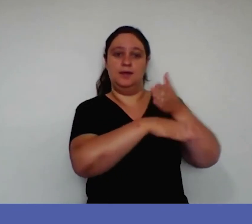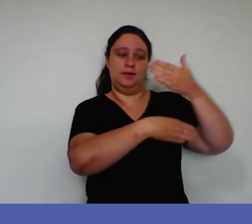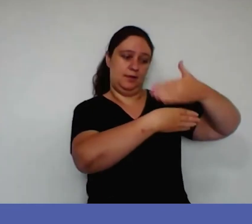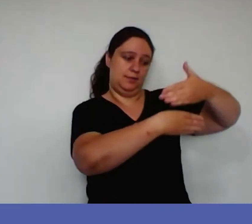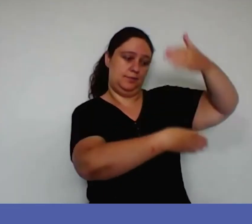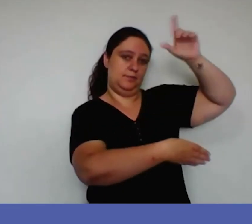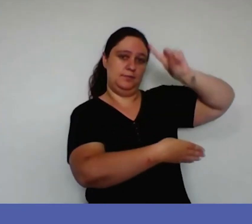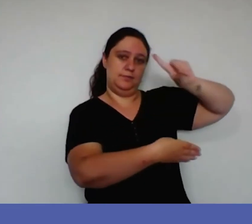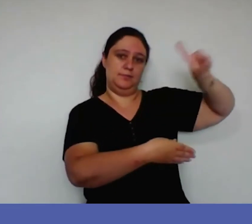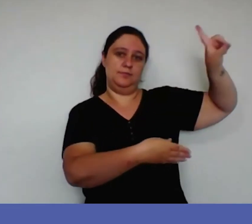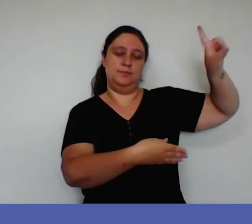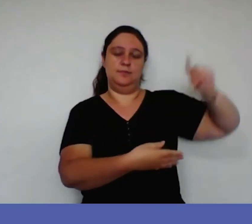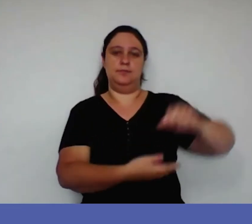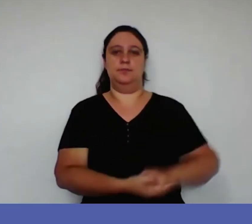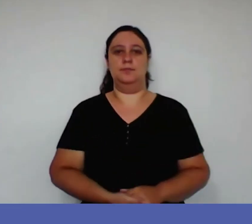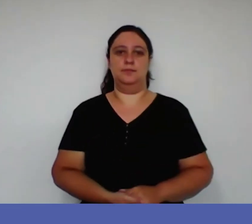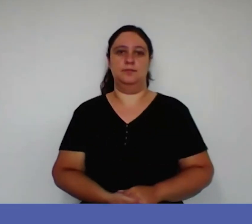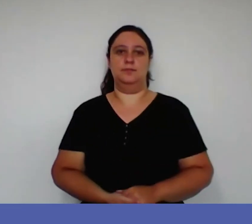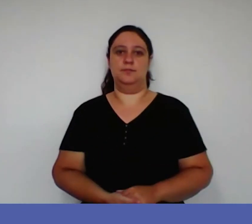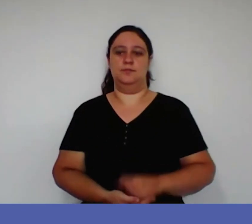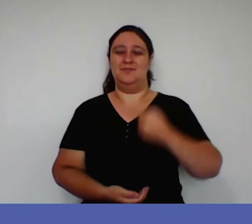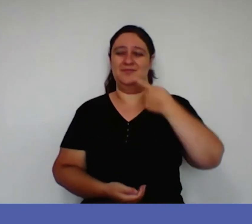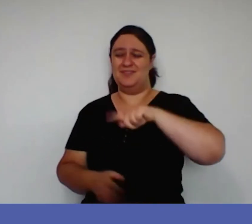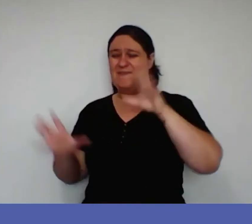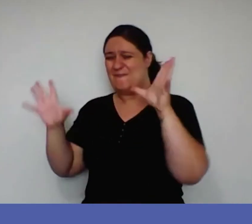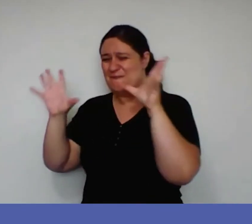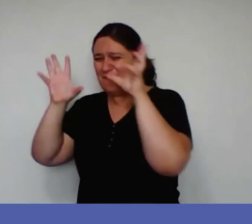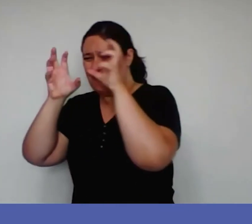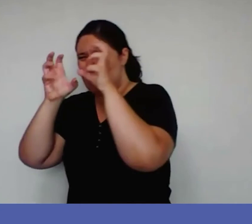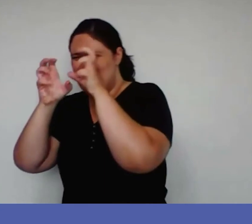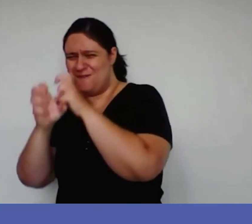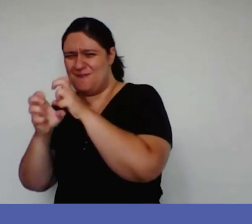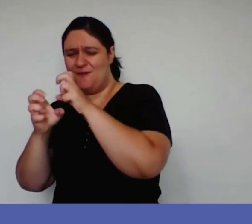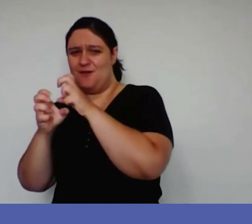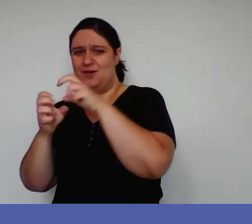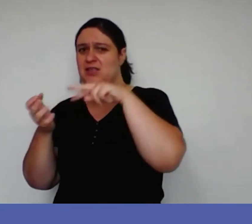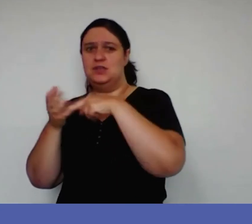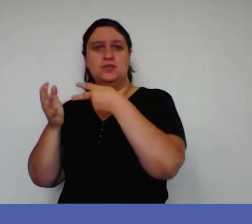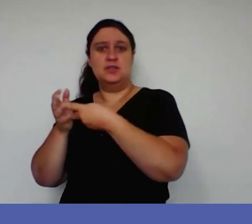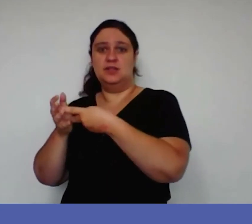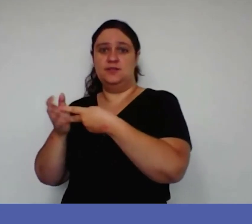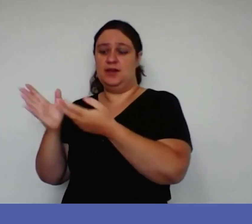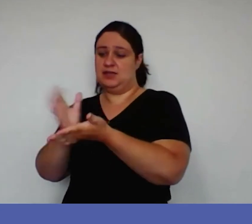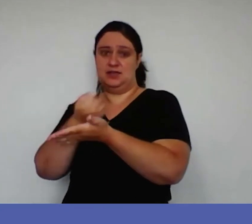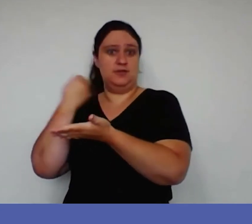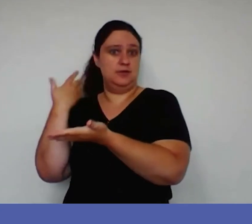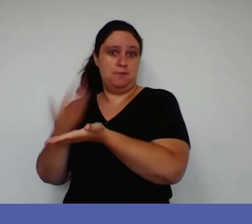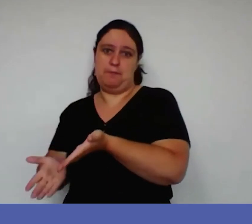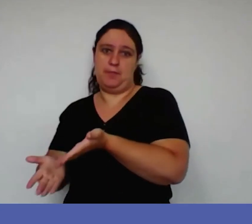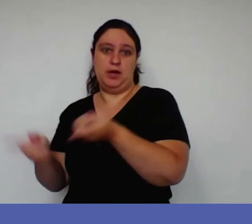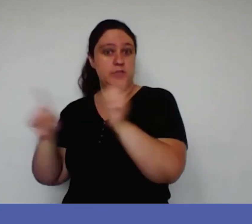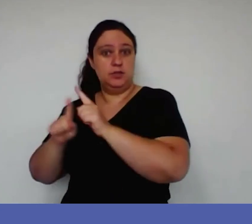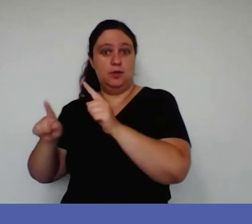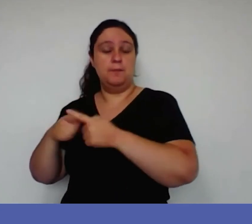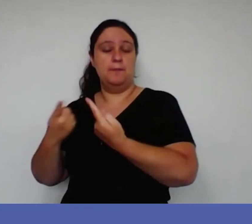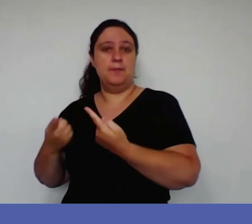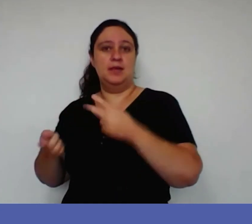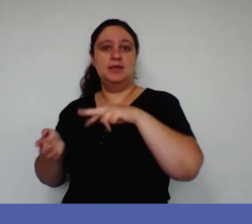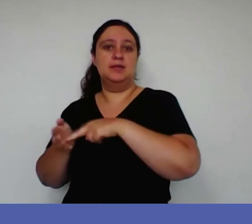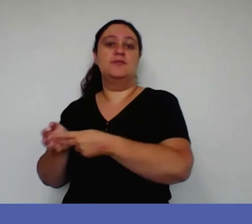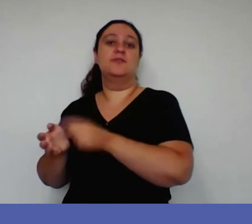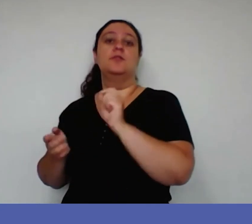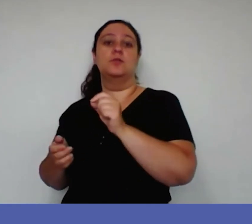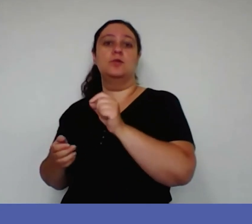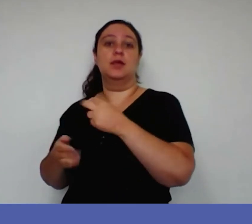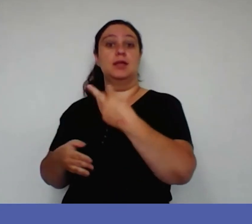Ser lançado fora nas servas exteriores não é perder a salvação, mas é ser desqualificado para participar